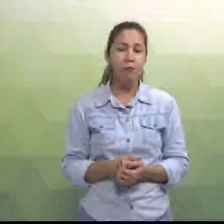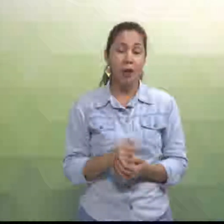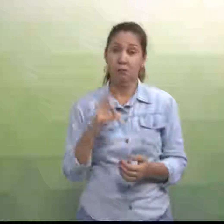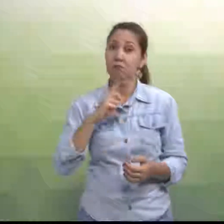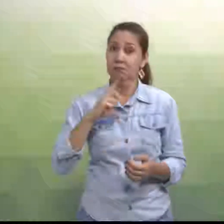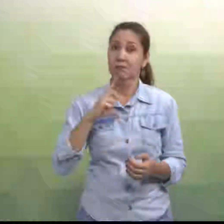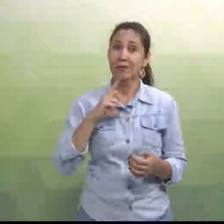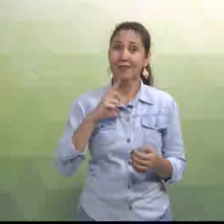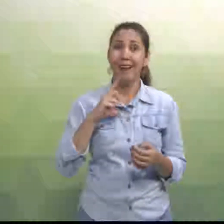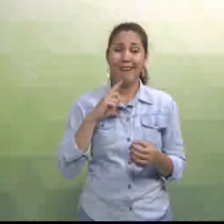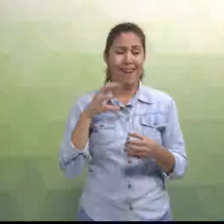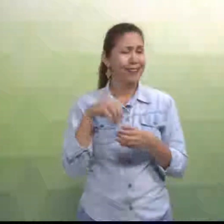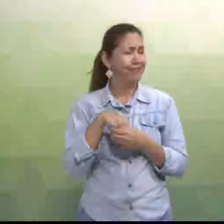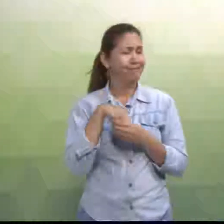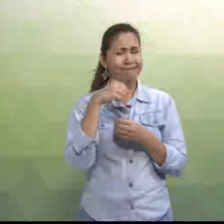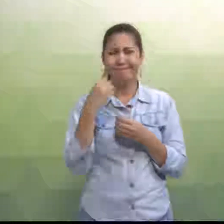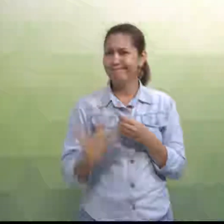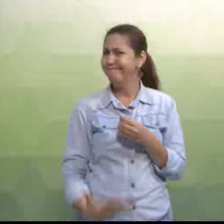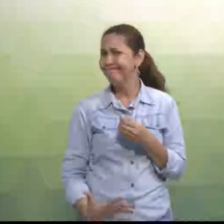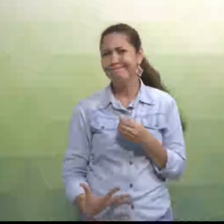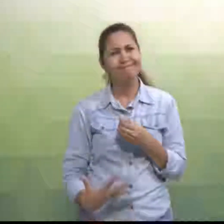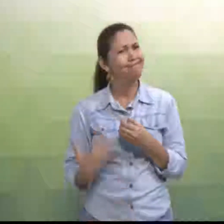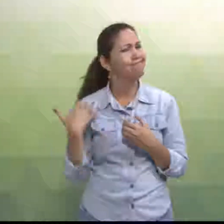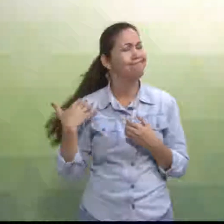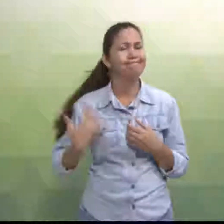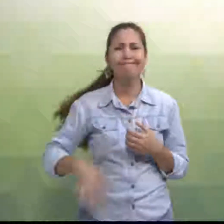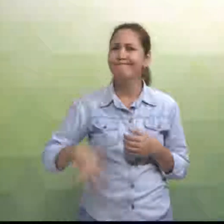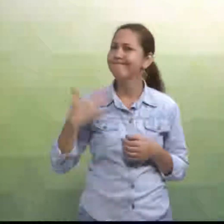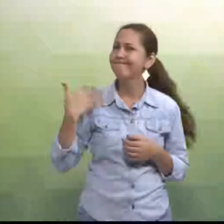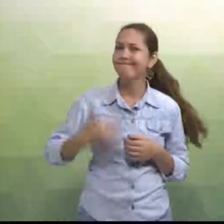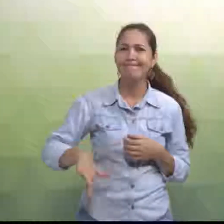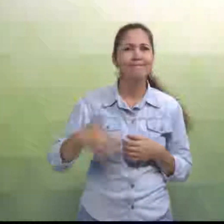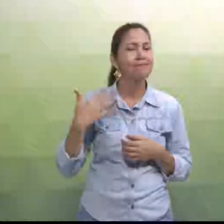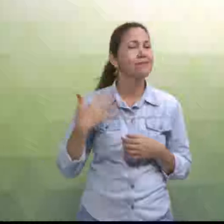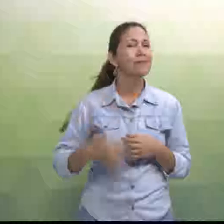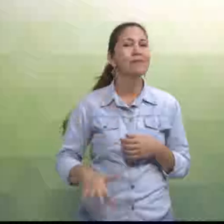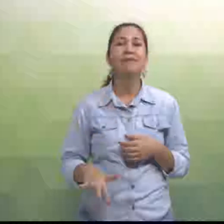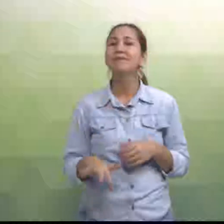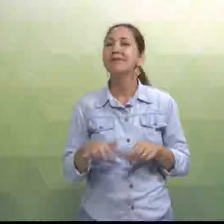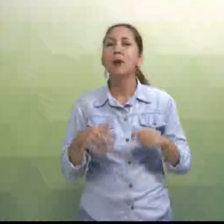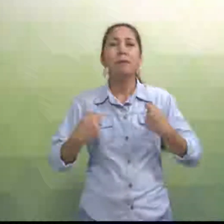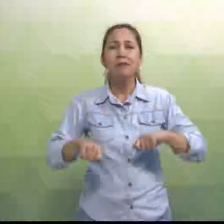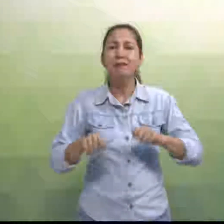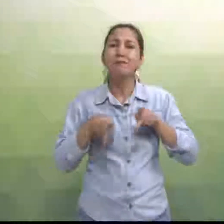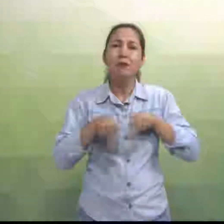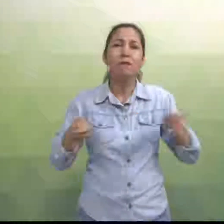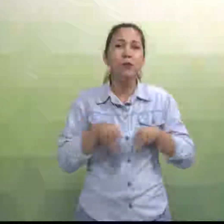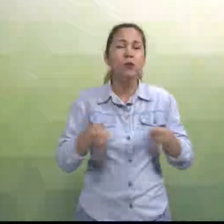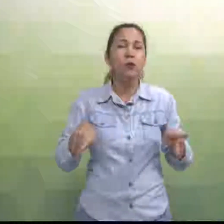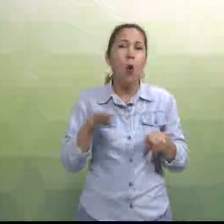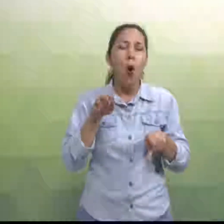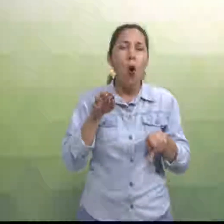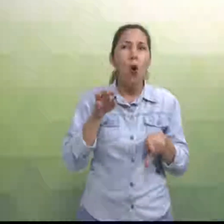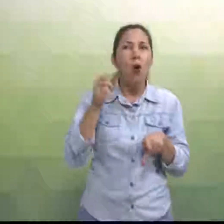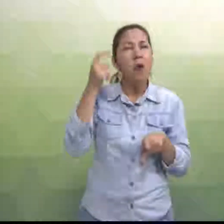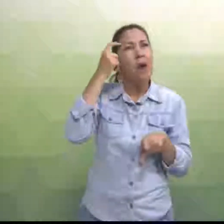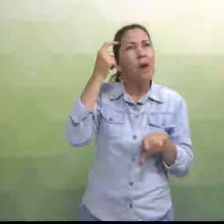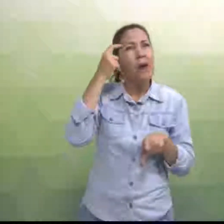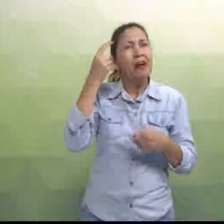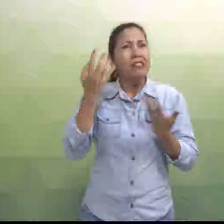aprenda. Então, o conteúdo é de extrema relevância. O professor, ele